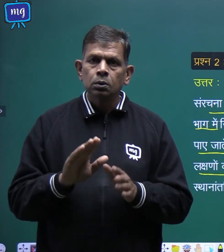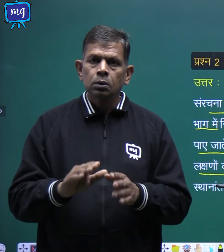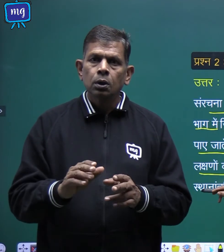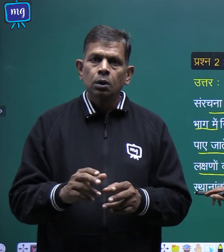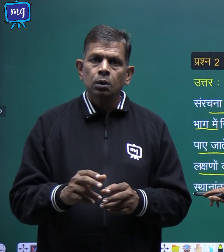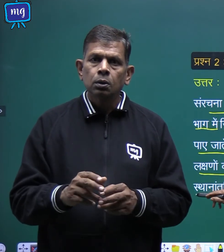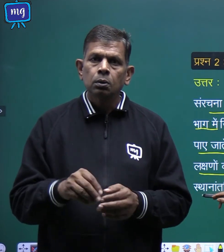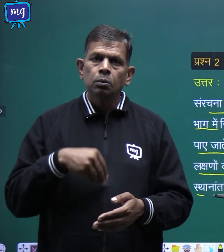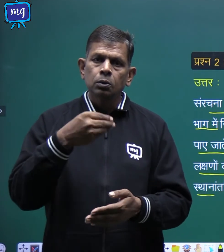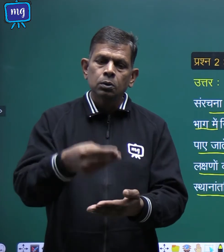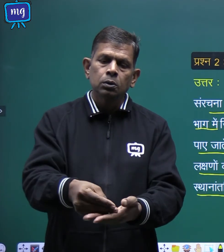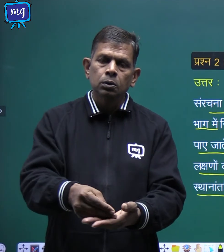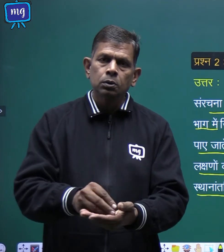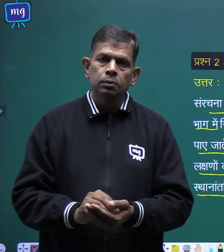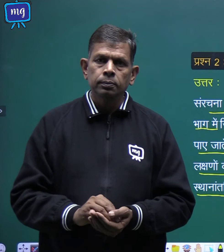स्थानांतरित करते हैं।